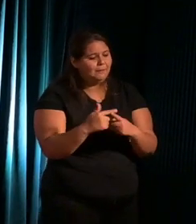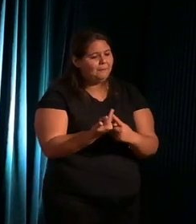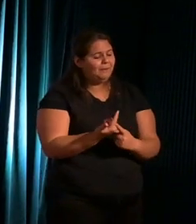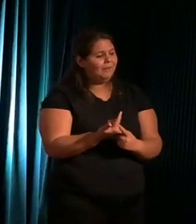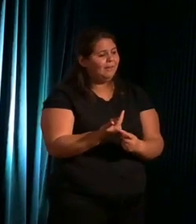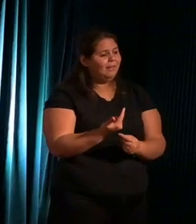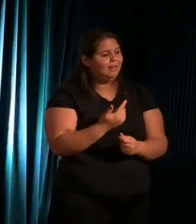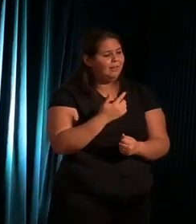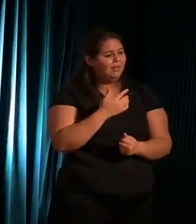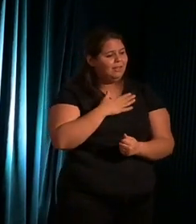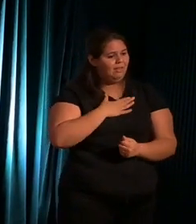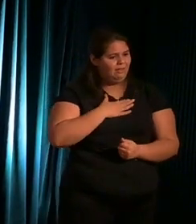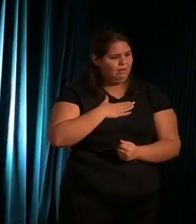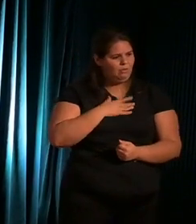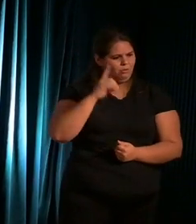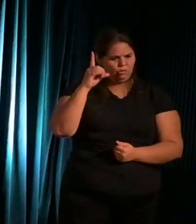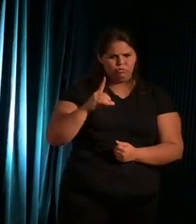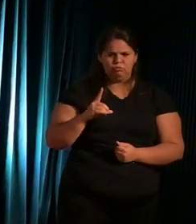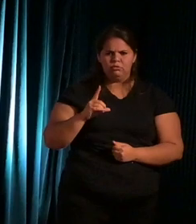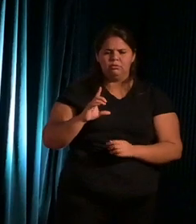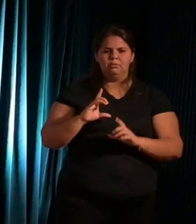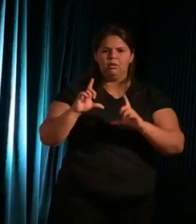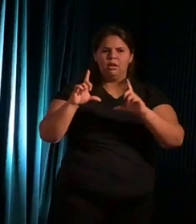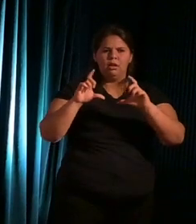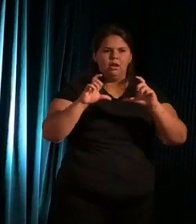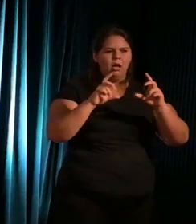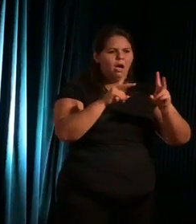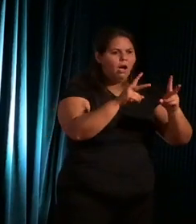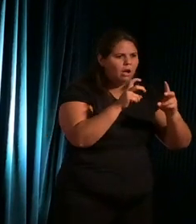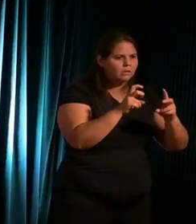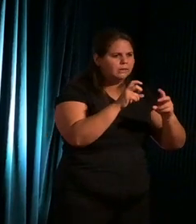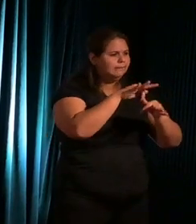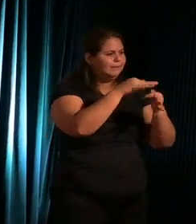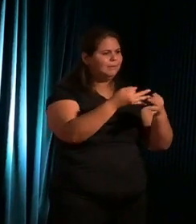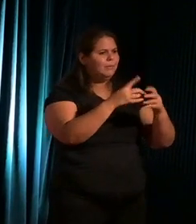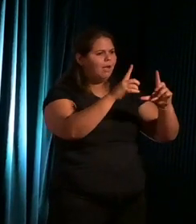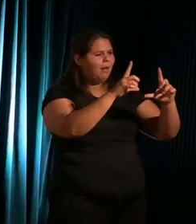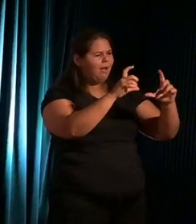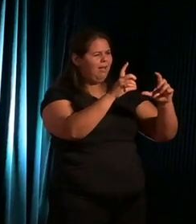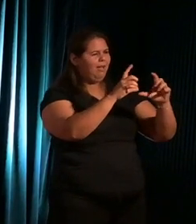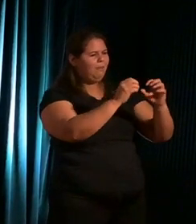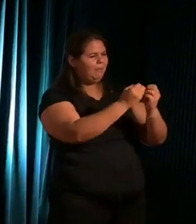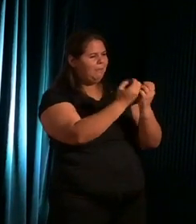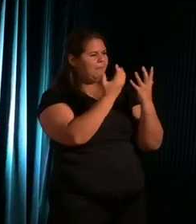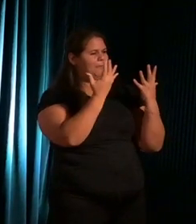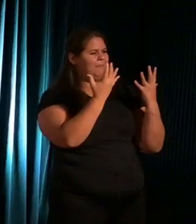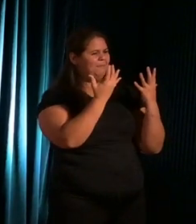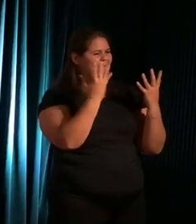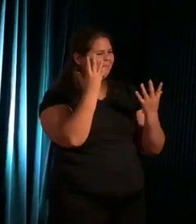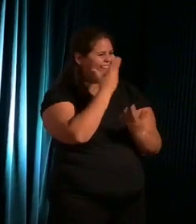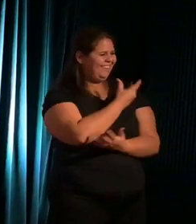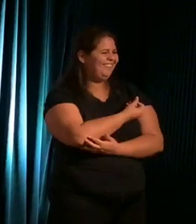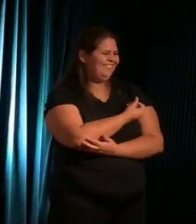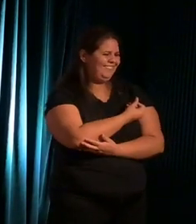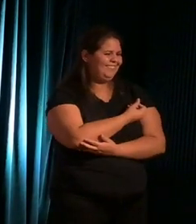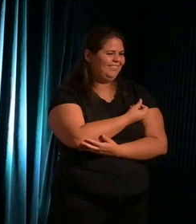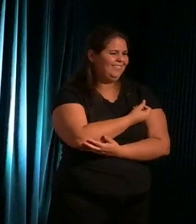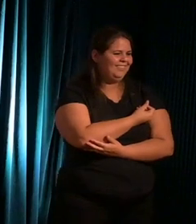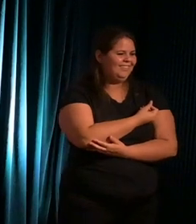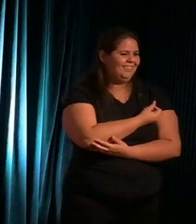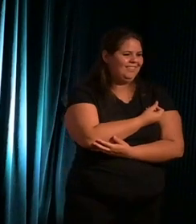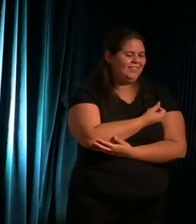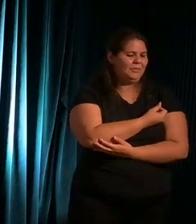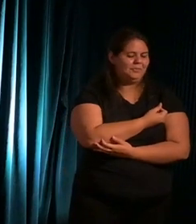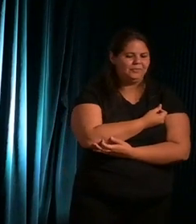como de repente diretor de cena, vejo isso de uma forma flamante. E foi assim que...